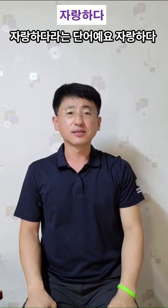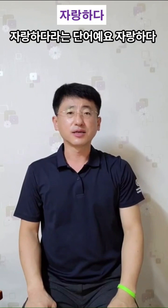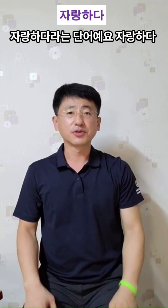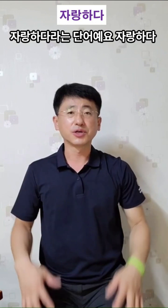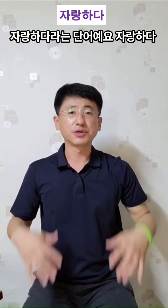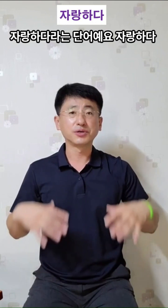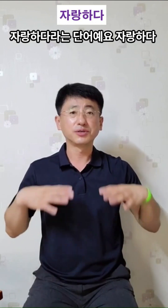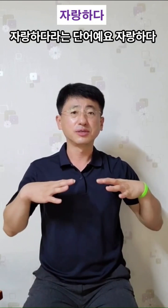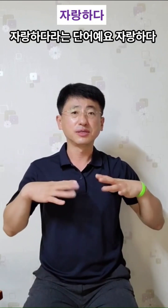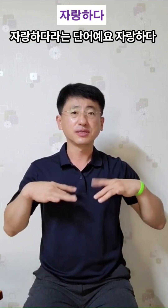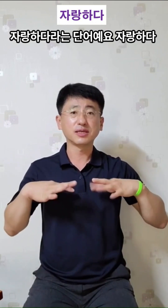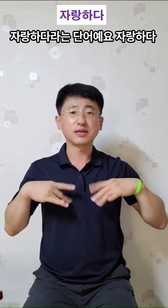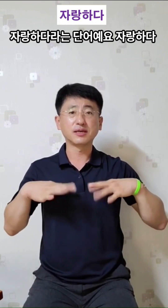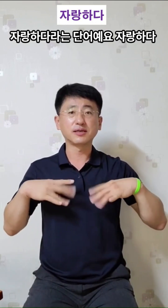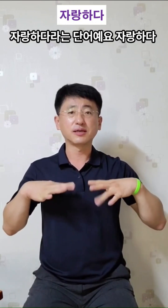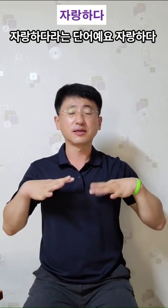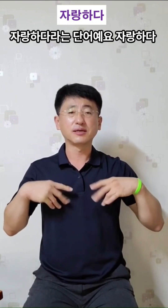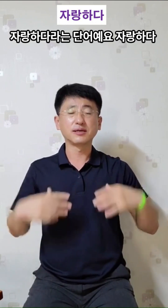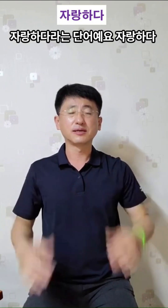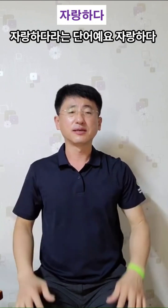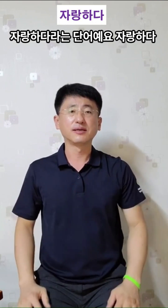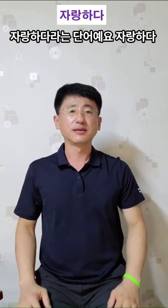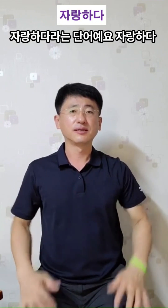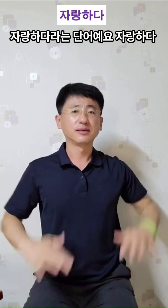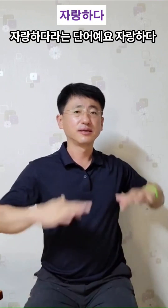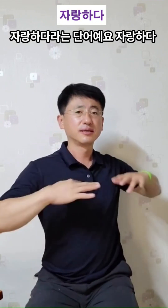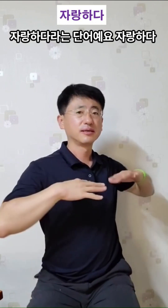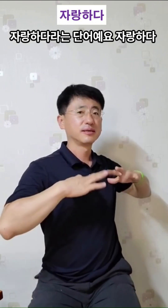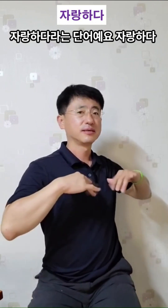자랑하다라는 단어예요. 자랑하다.